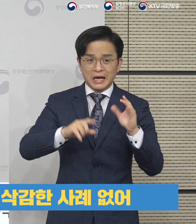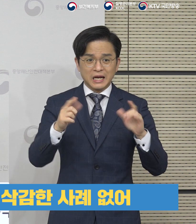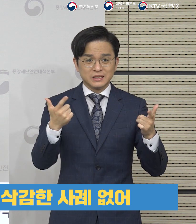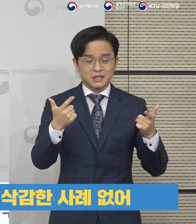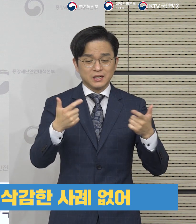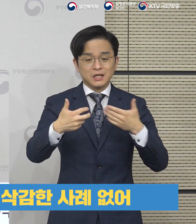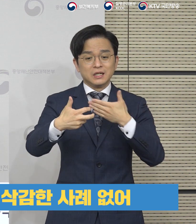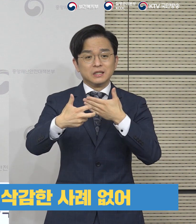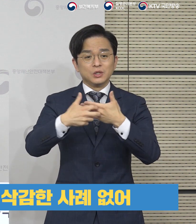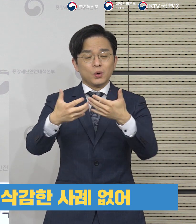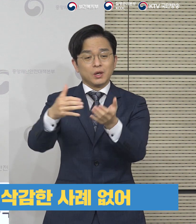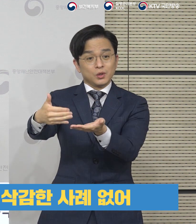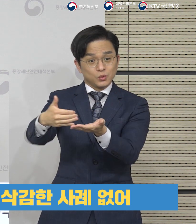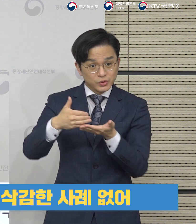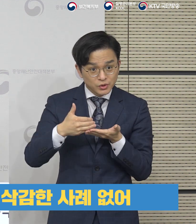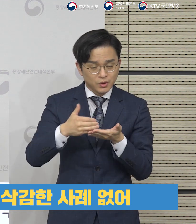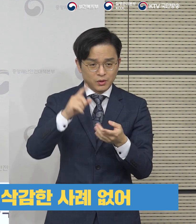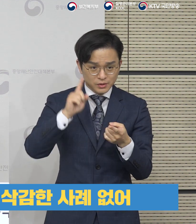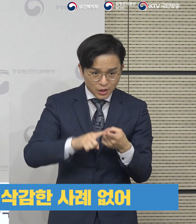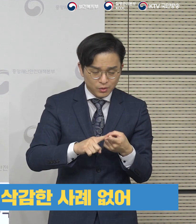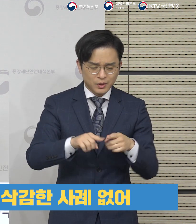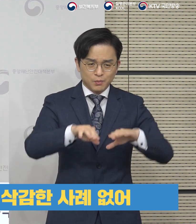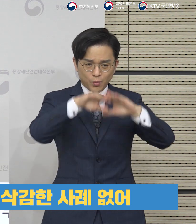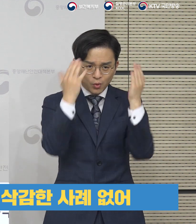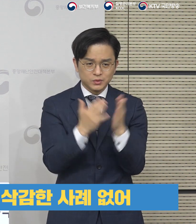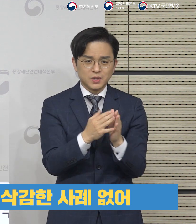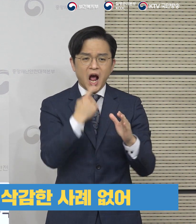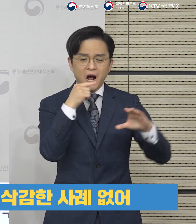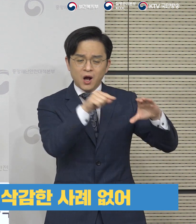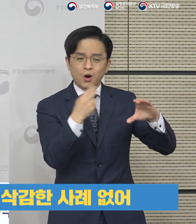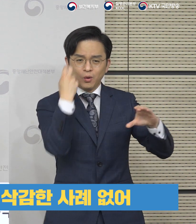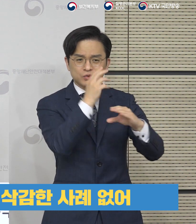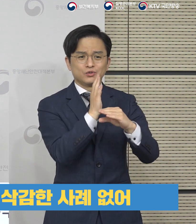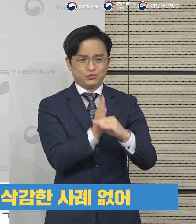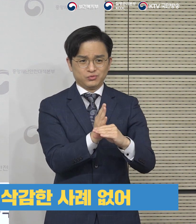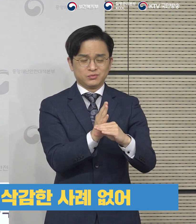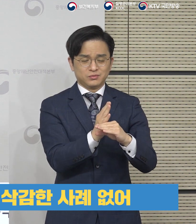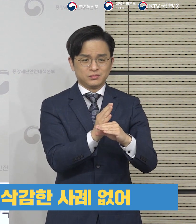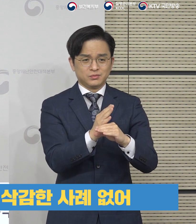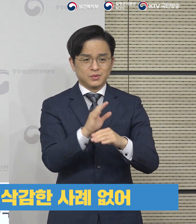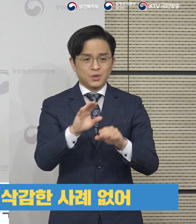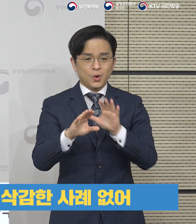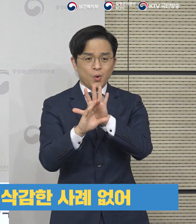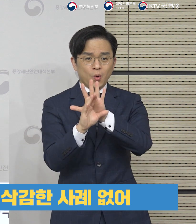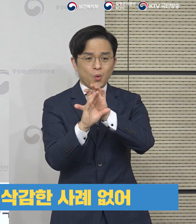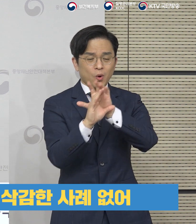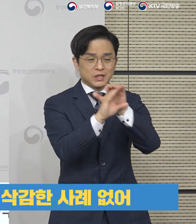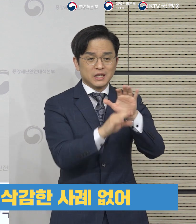삭감한 사례는 없으며 모두 그대로 인정하고 있음을 다시 한번 말씀드립니다.